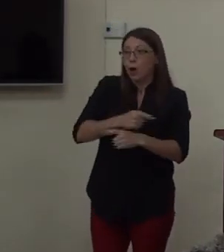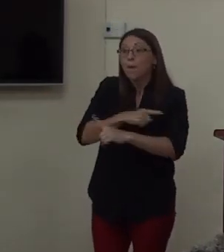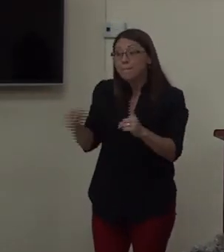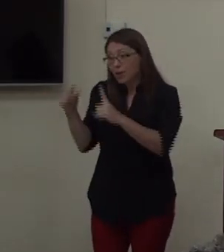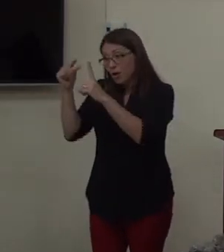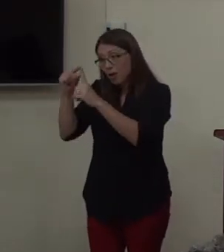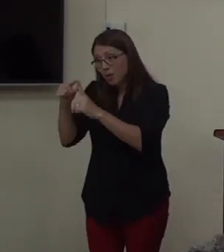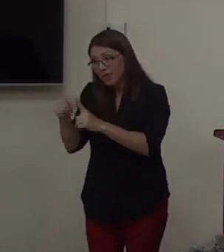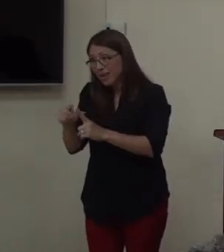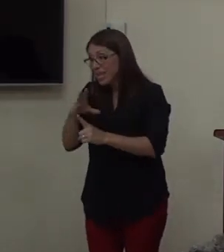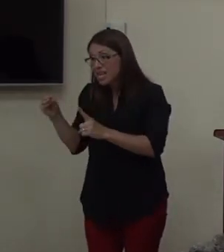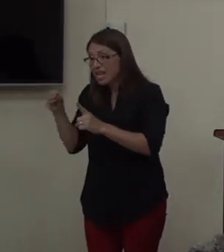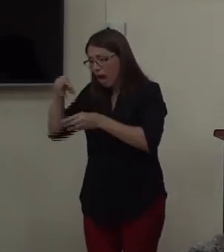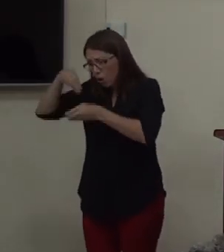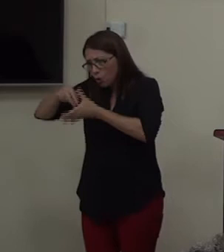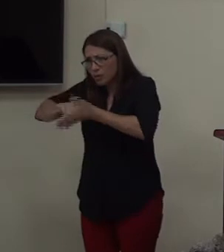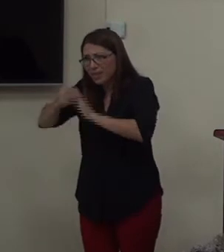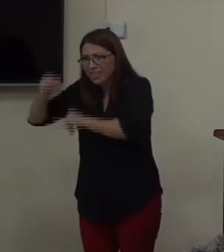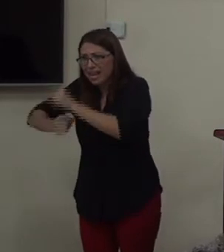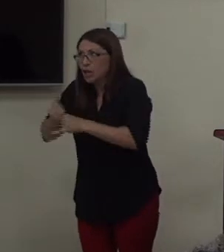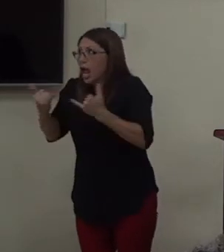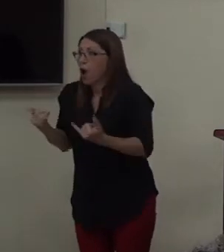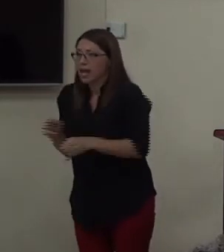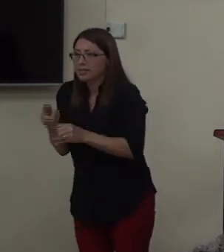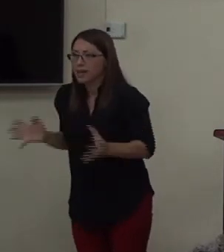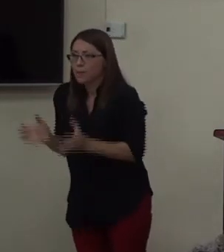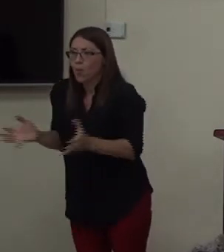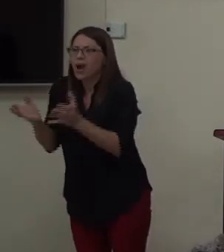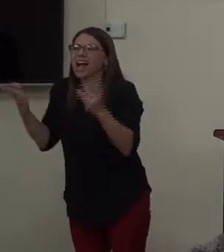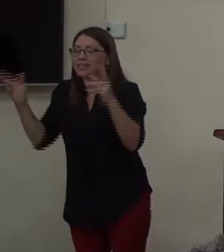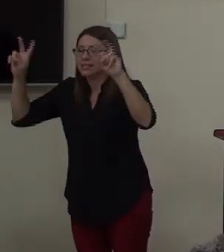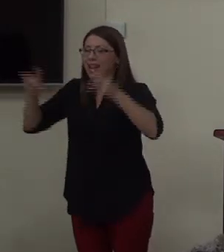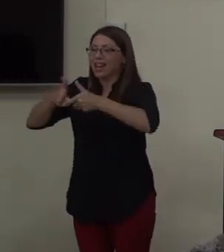nomenclatura y la conceptualización internacional en boga es lenguas en peligro, en realidad.